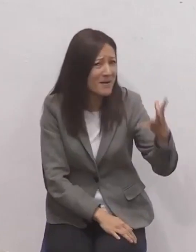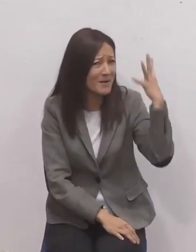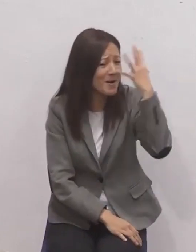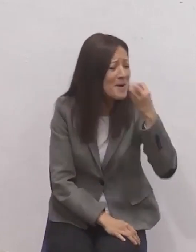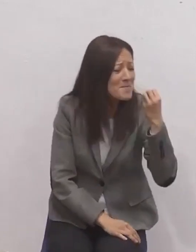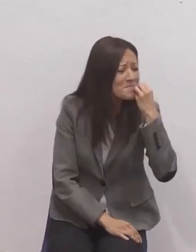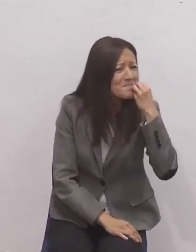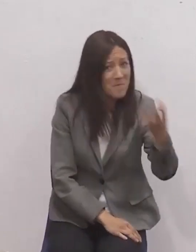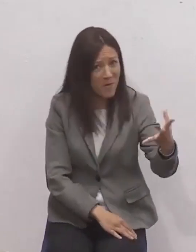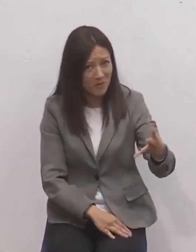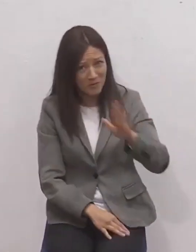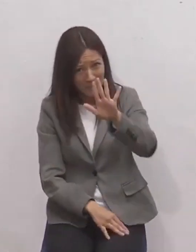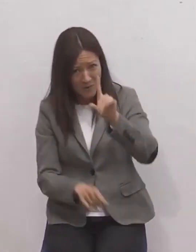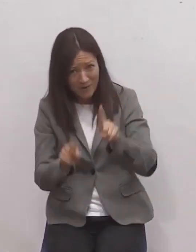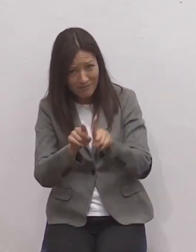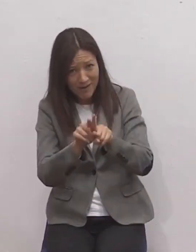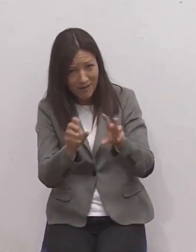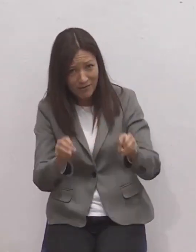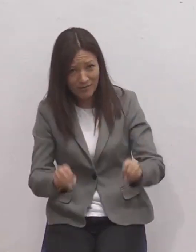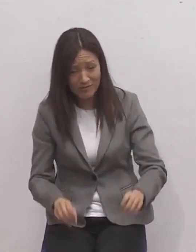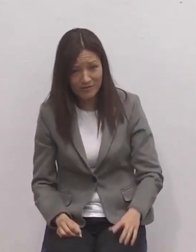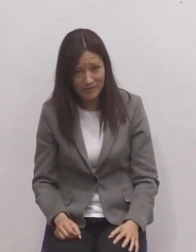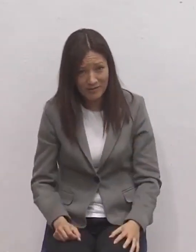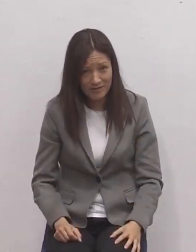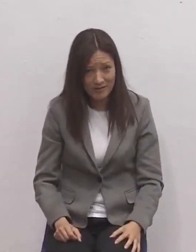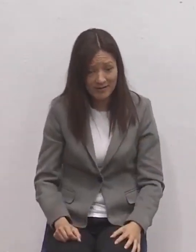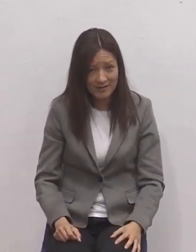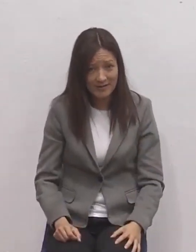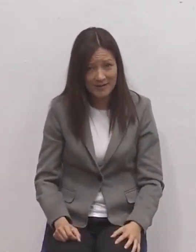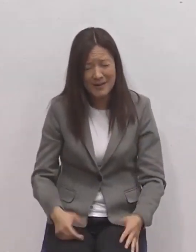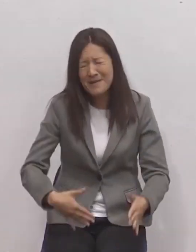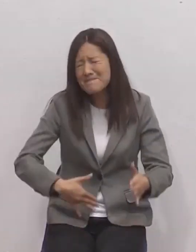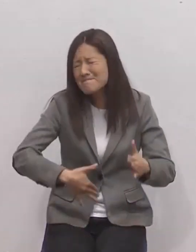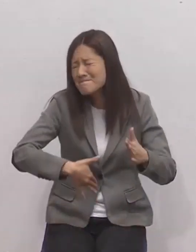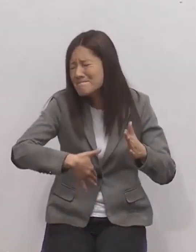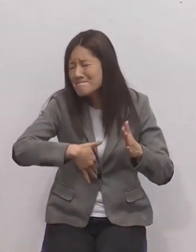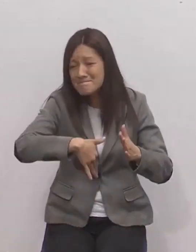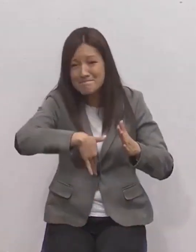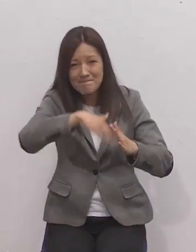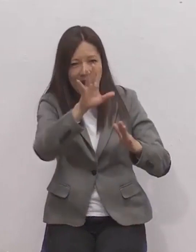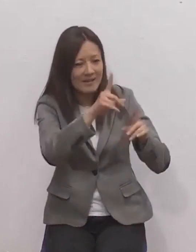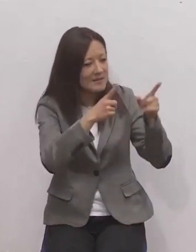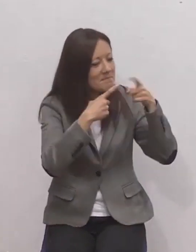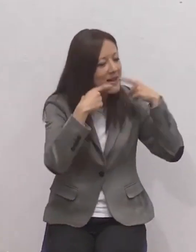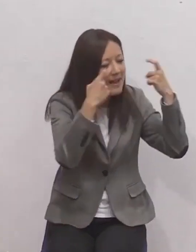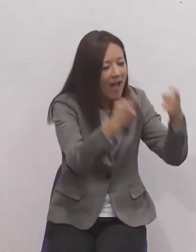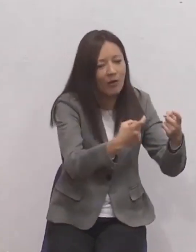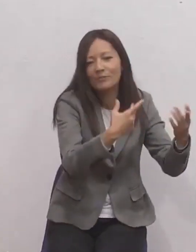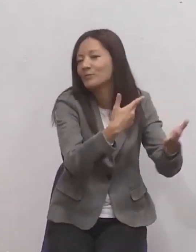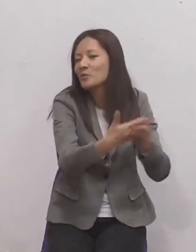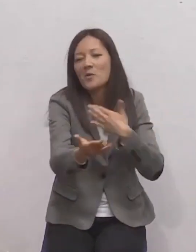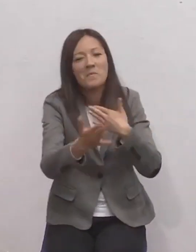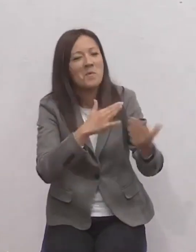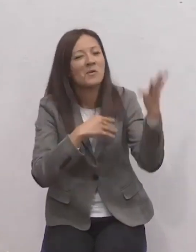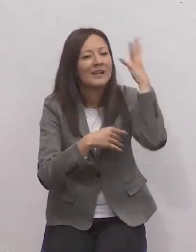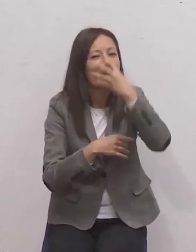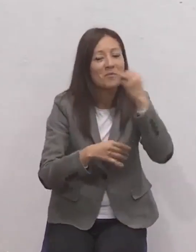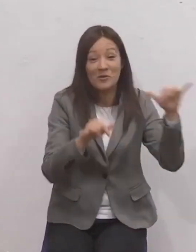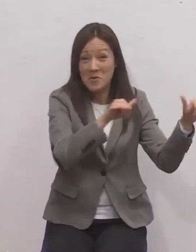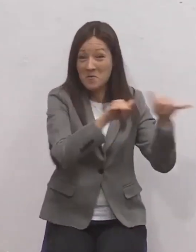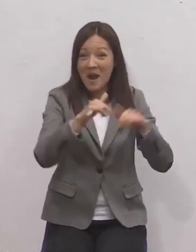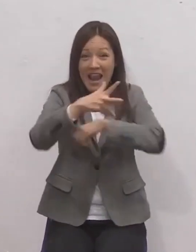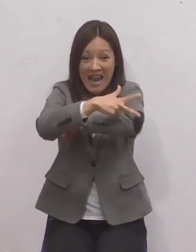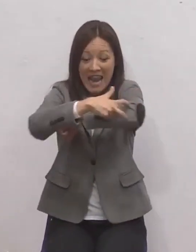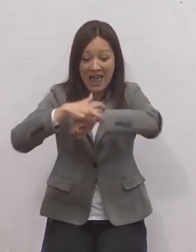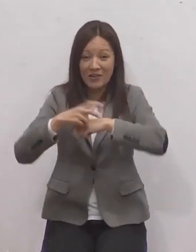es. Precioso, y entre más indigno hubiera sido, mejor dicho, ese ladrón que está al lado de